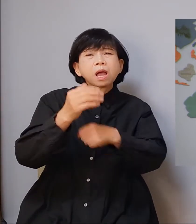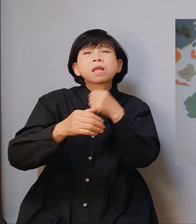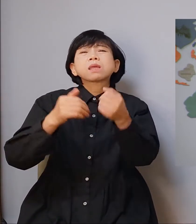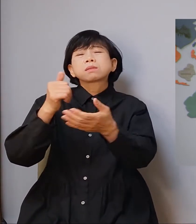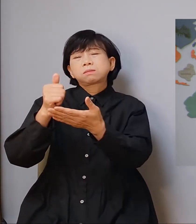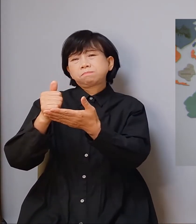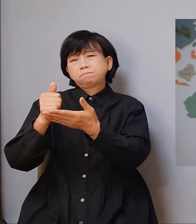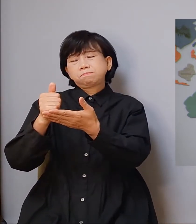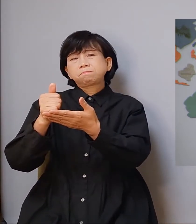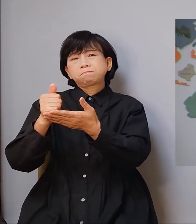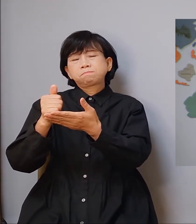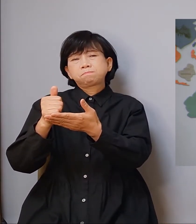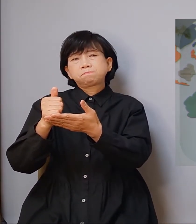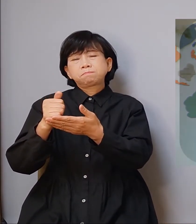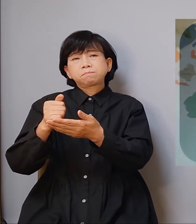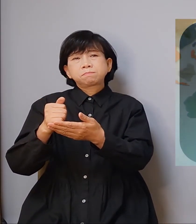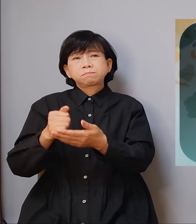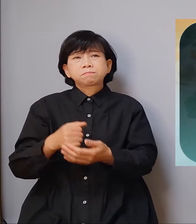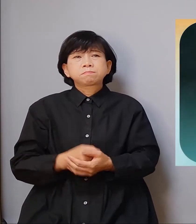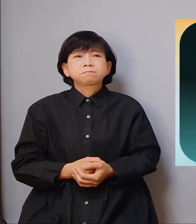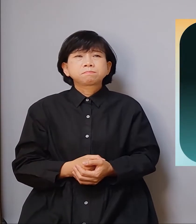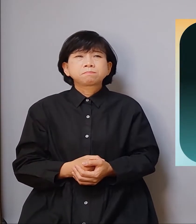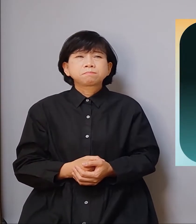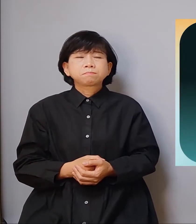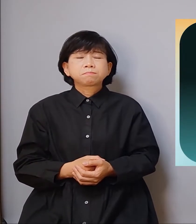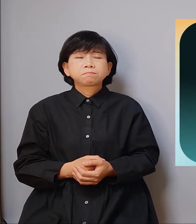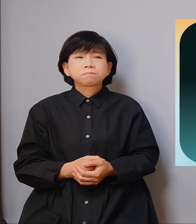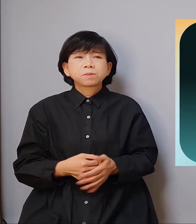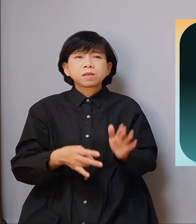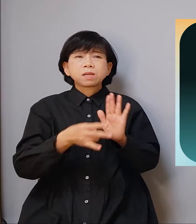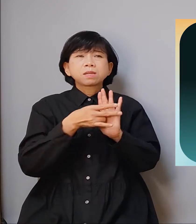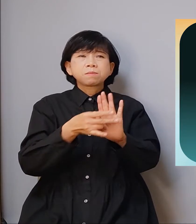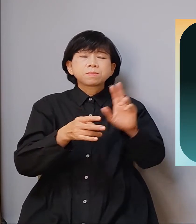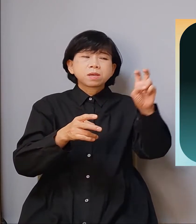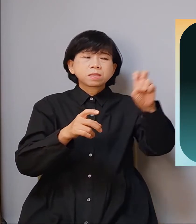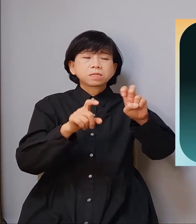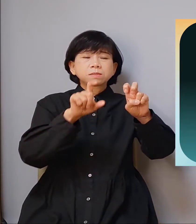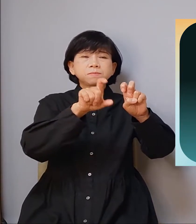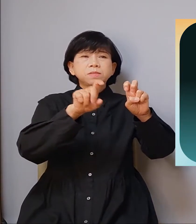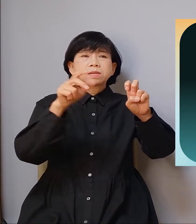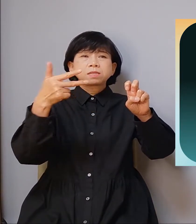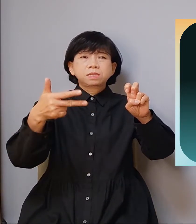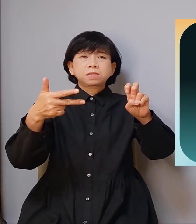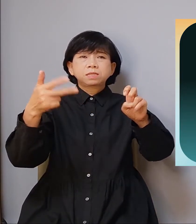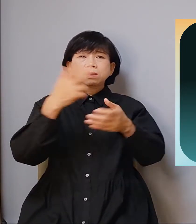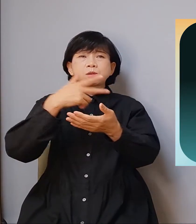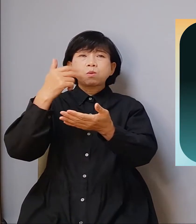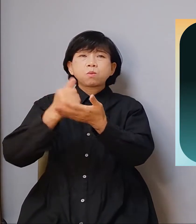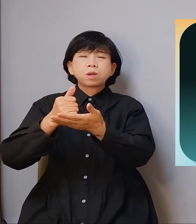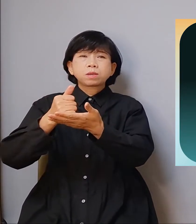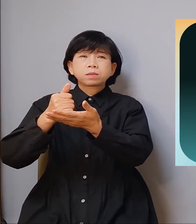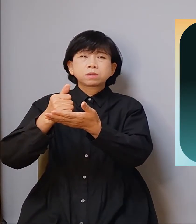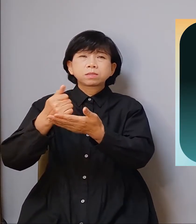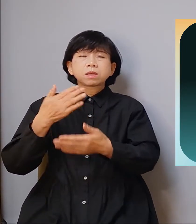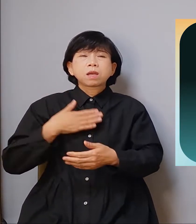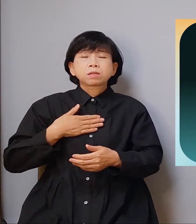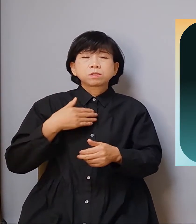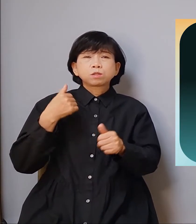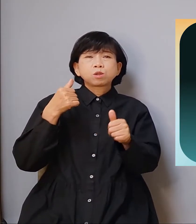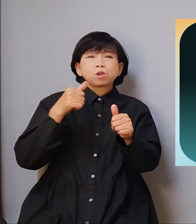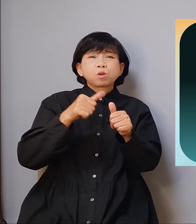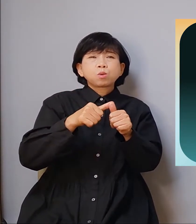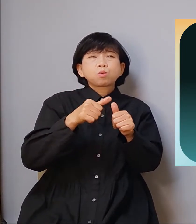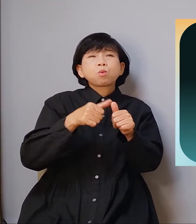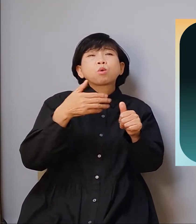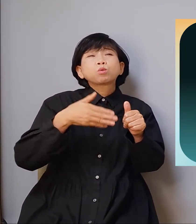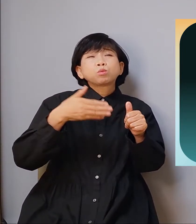믿습니다. 예레미야 20장 7절 말씀에 보니까요, 여호와의 주께서 나를 권유하심으로, 이